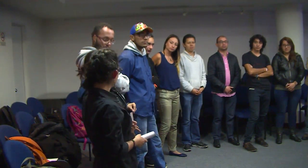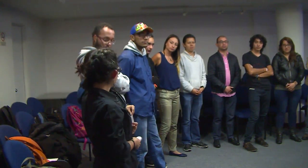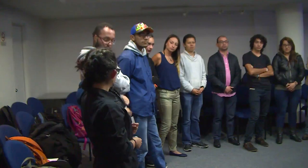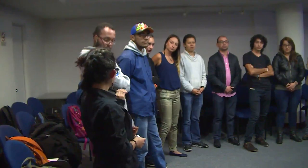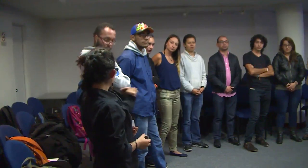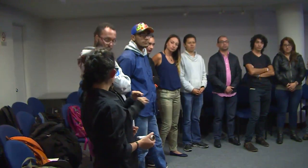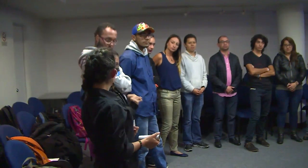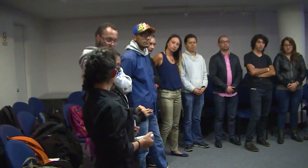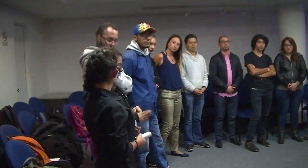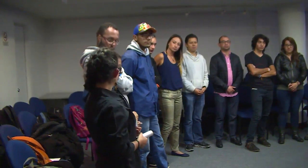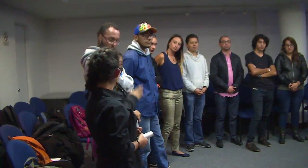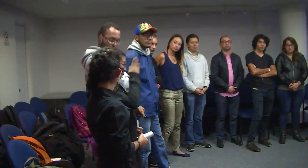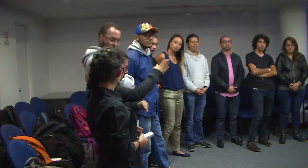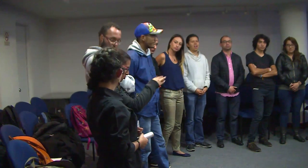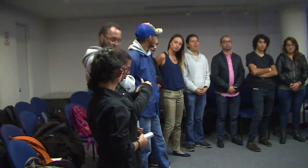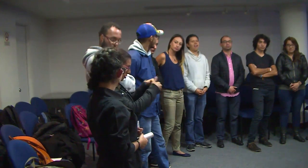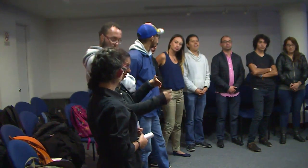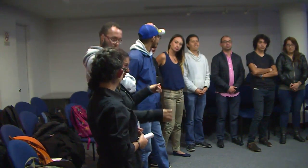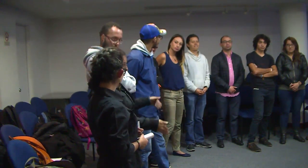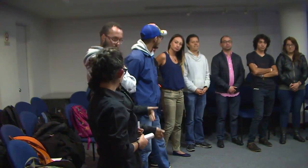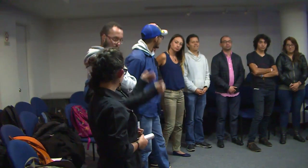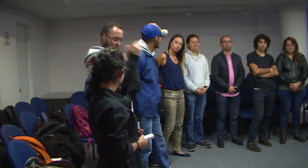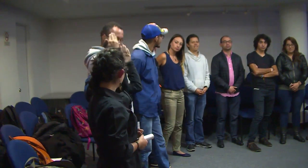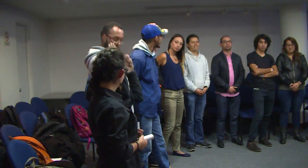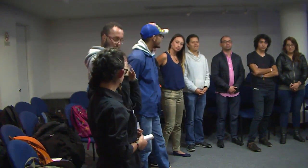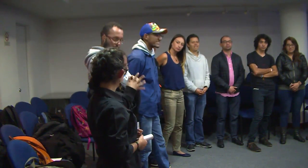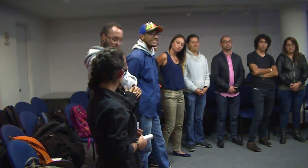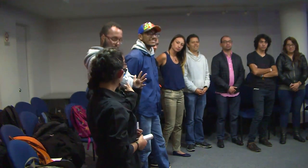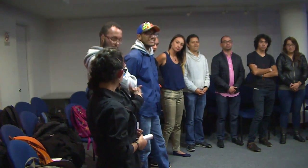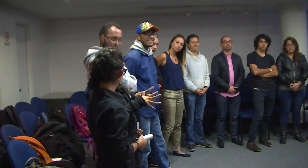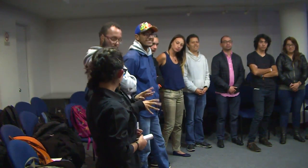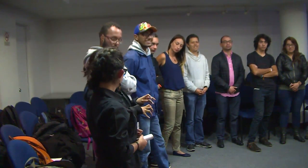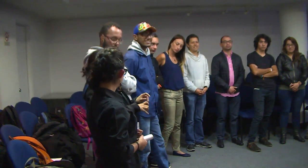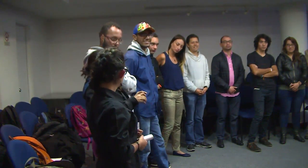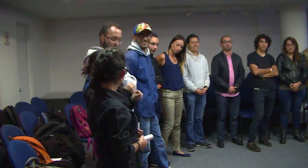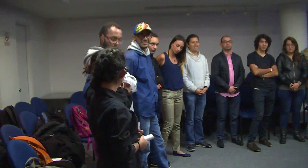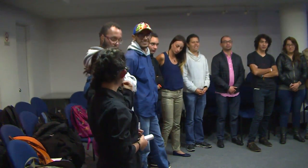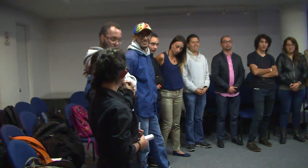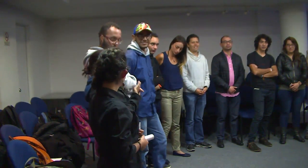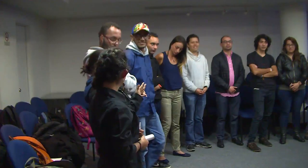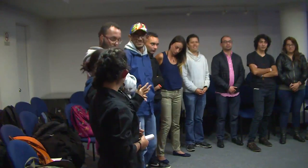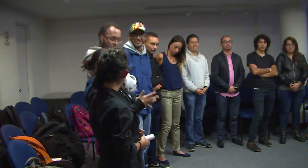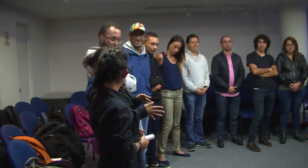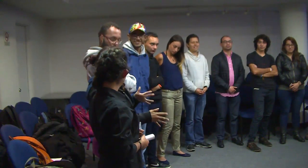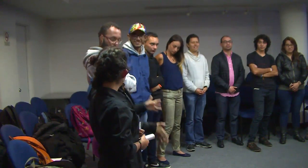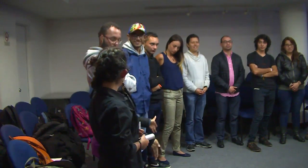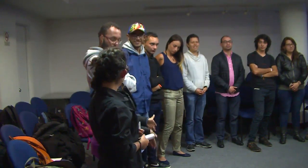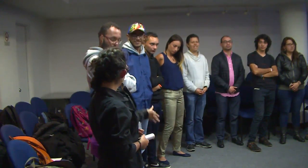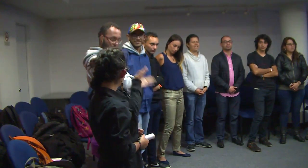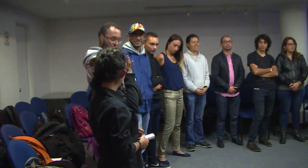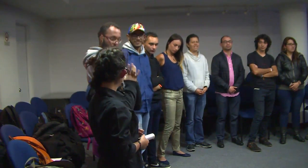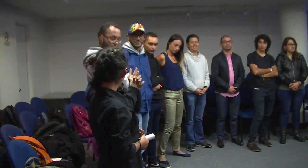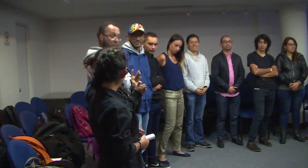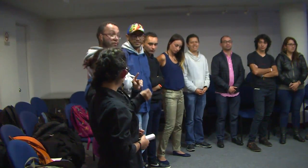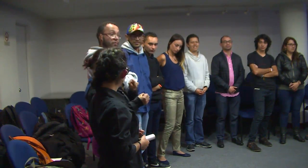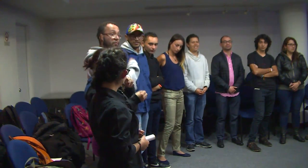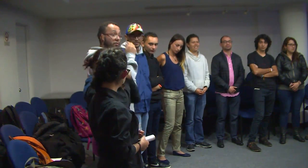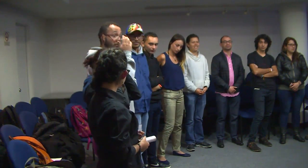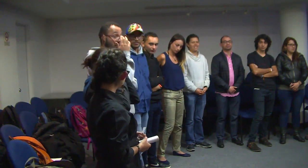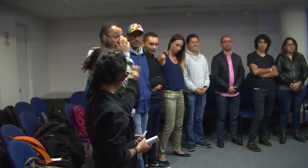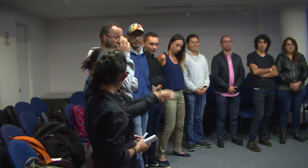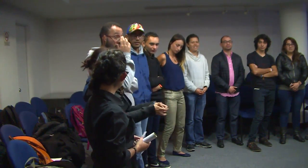¿Para qué soy maestra? Para formar a los niños que son el futuro, para